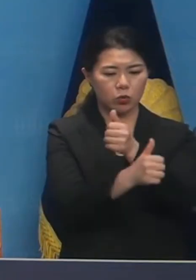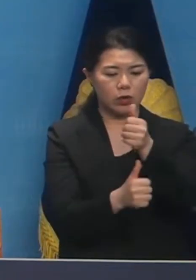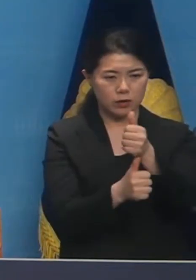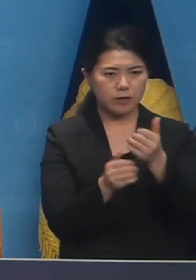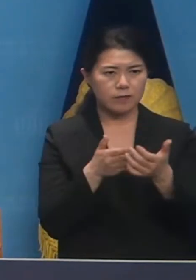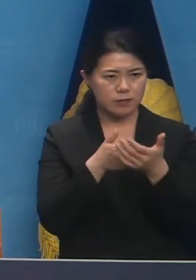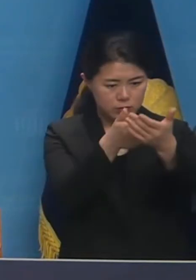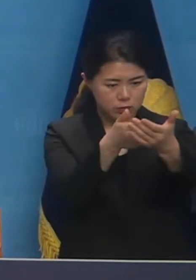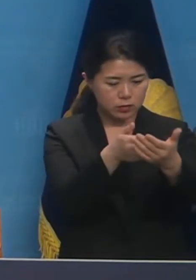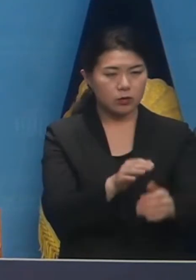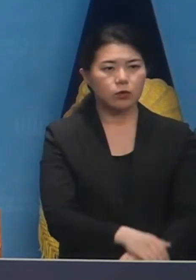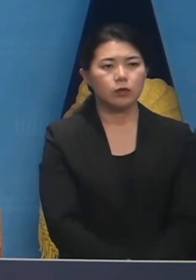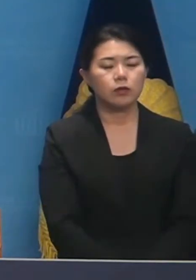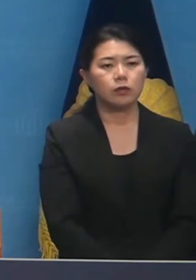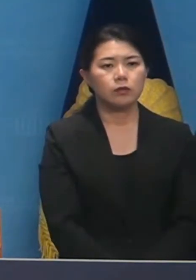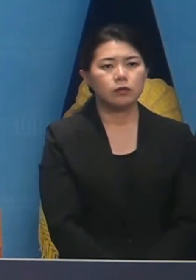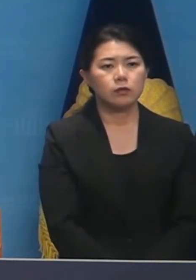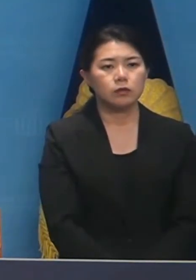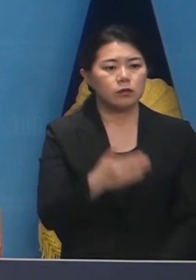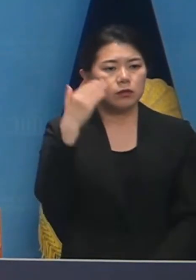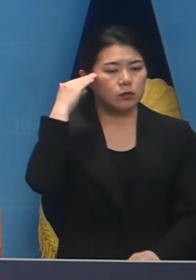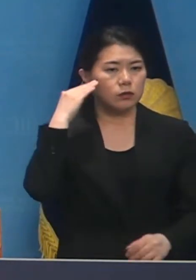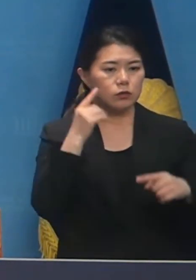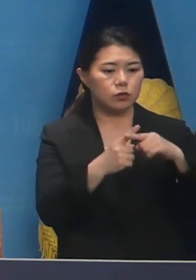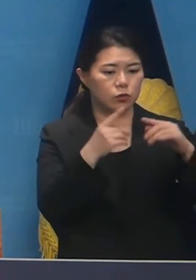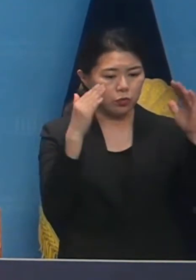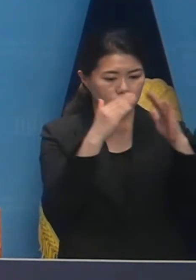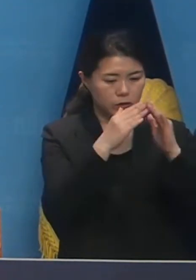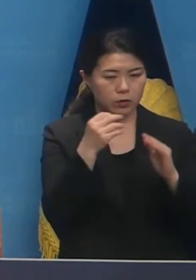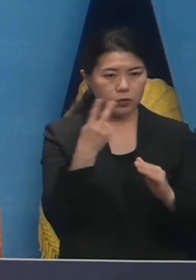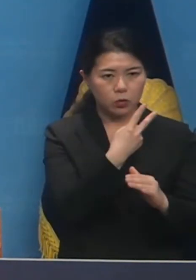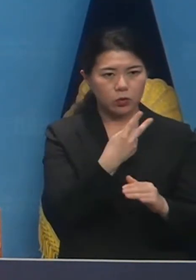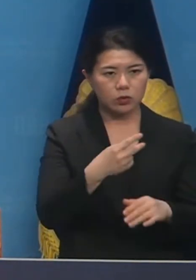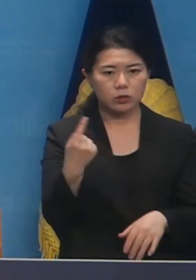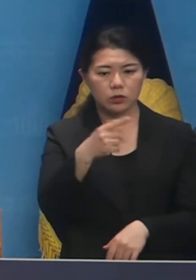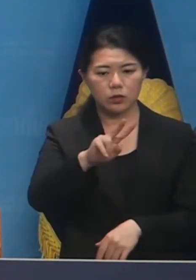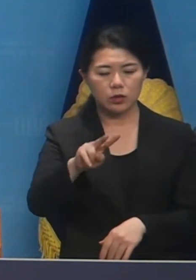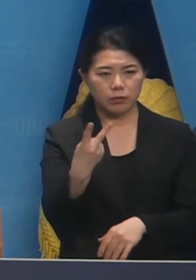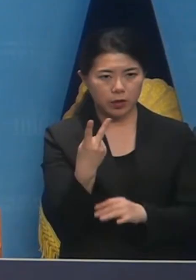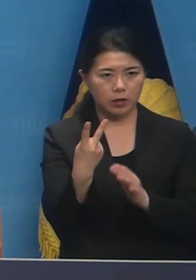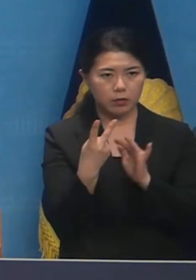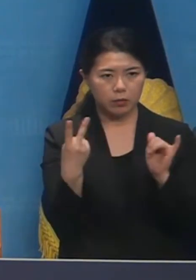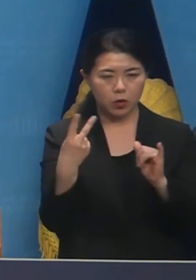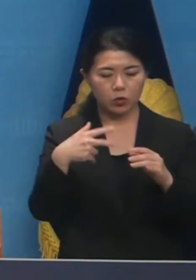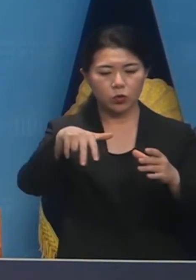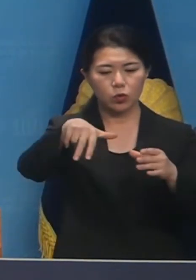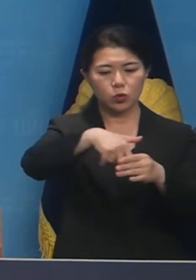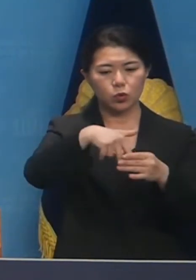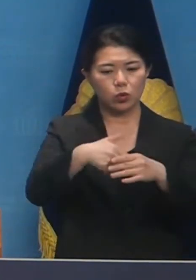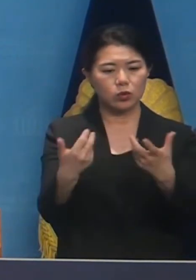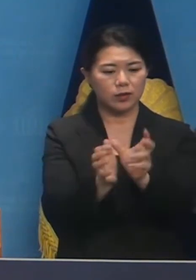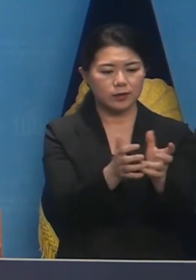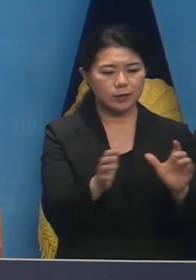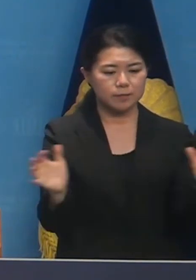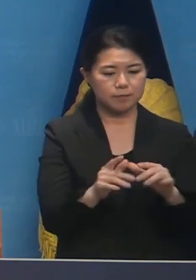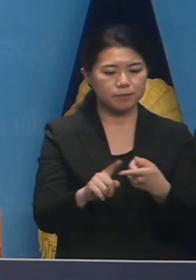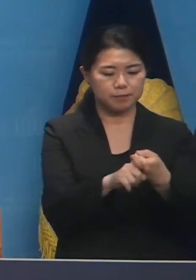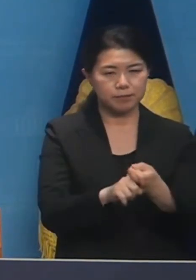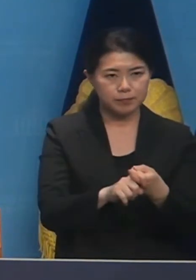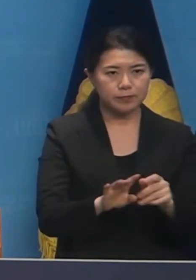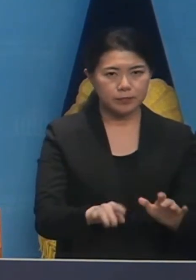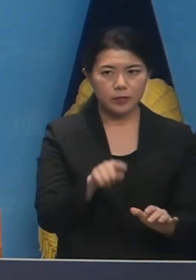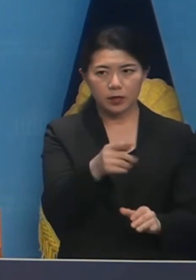국가인권위원회 진정서를 제출하고 한국교회와 1200여 시민 종교단체가 연대하여